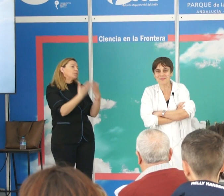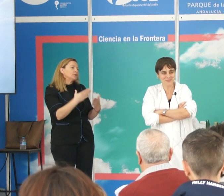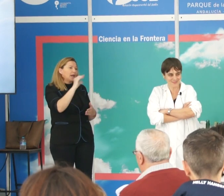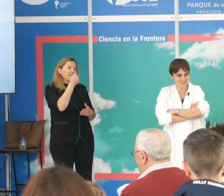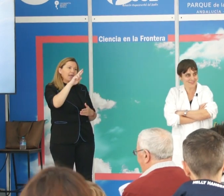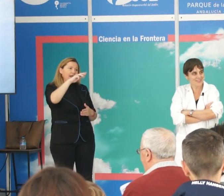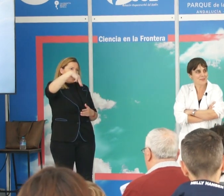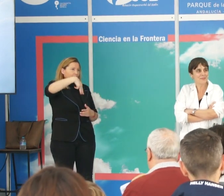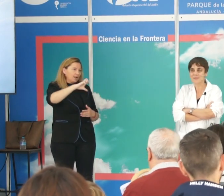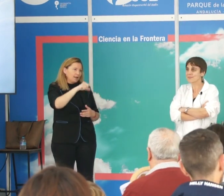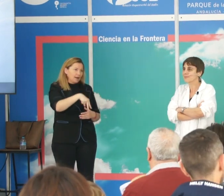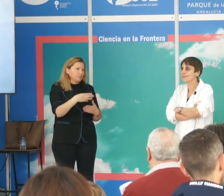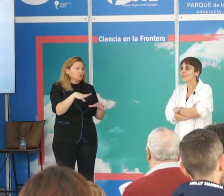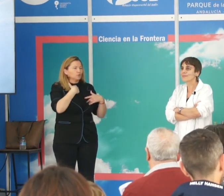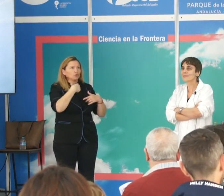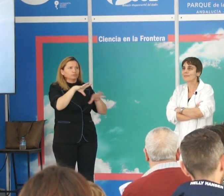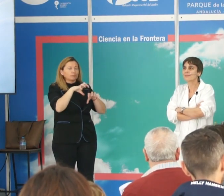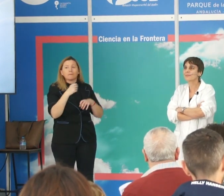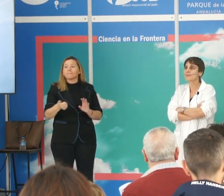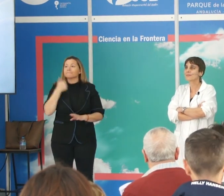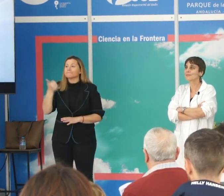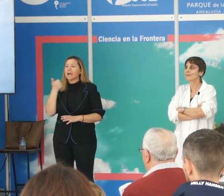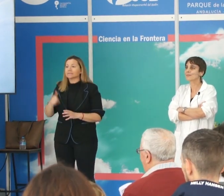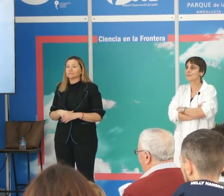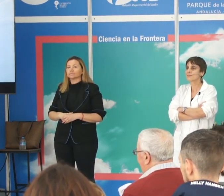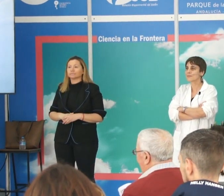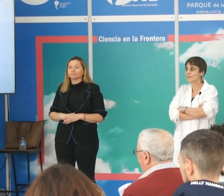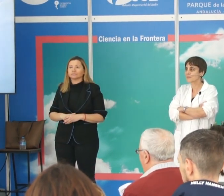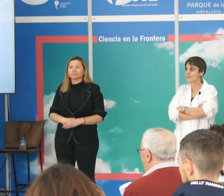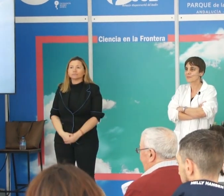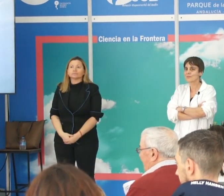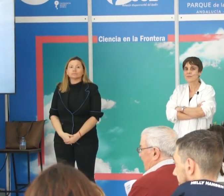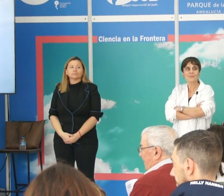He aprendido mucho. ¿Alguna pregunta